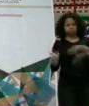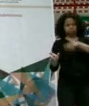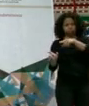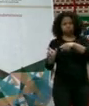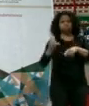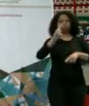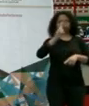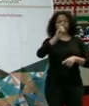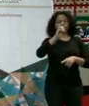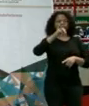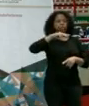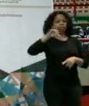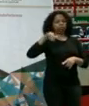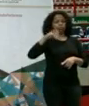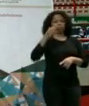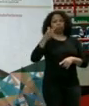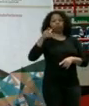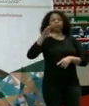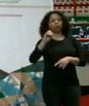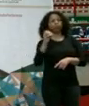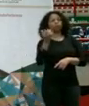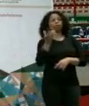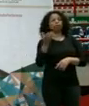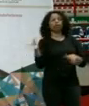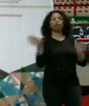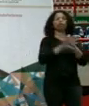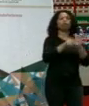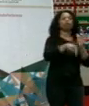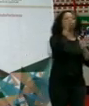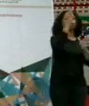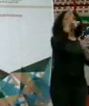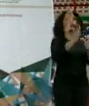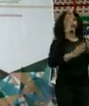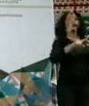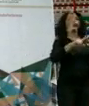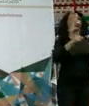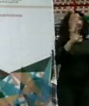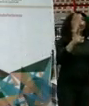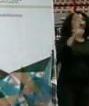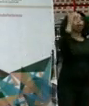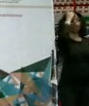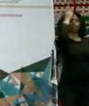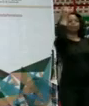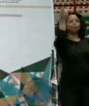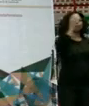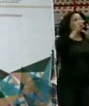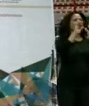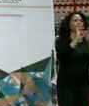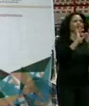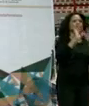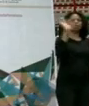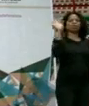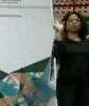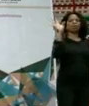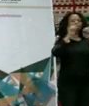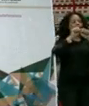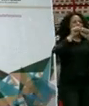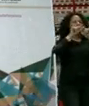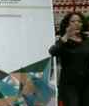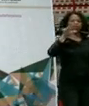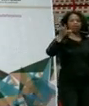ideias de liberdade estão fervilhando. As ideias de liberdade estão se expandindo cada vez mais. Meu amigo, se